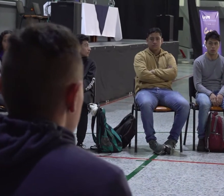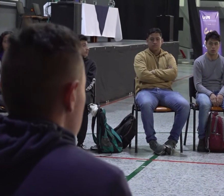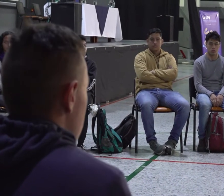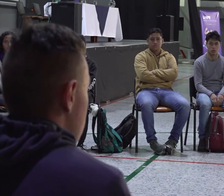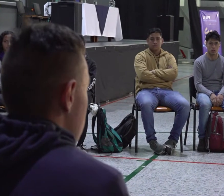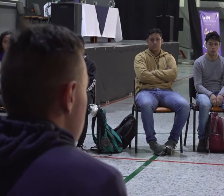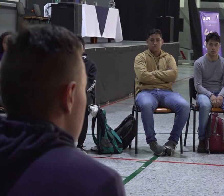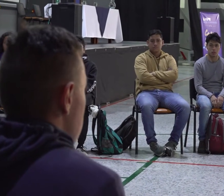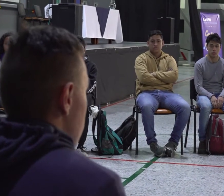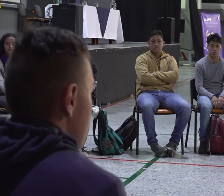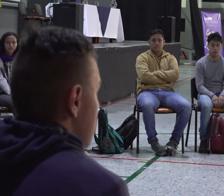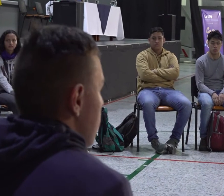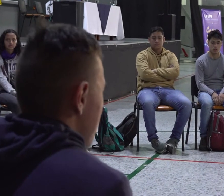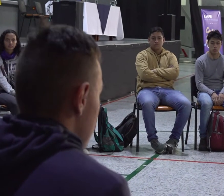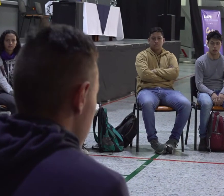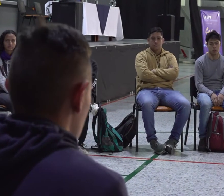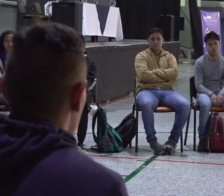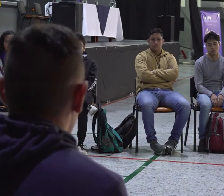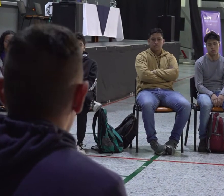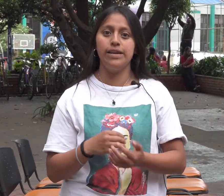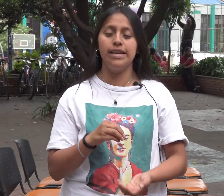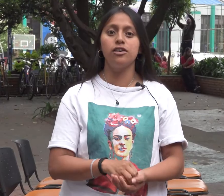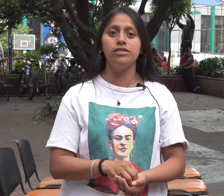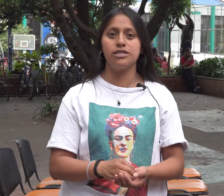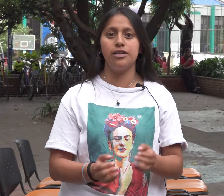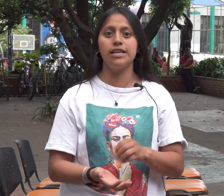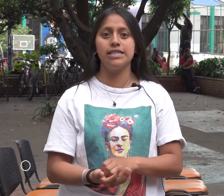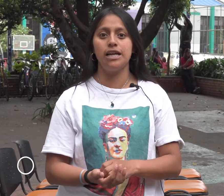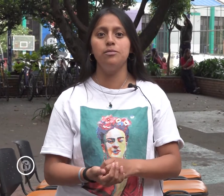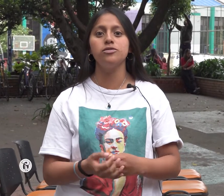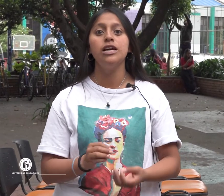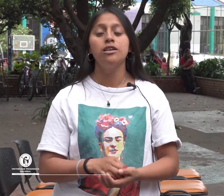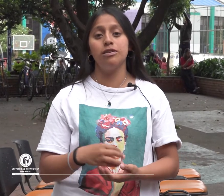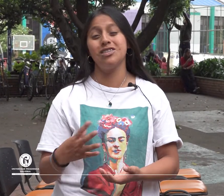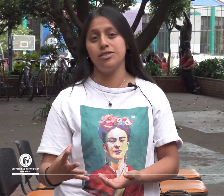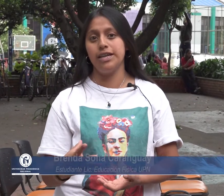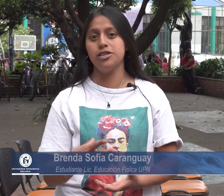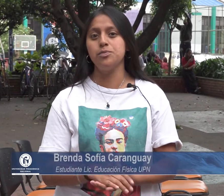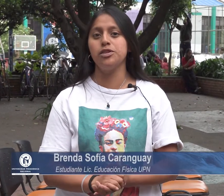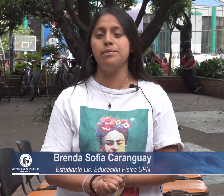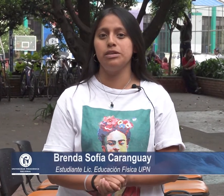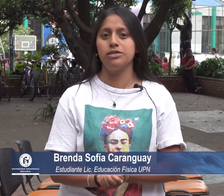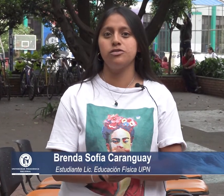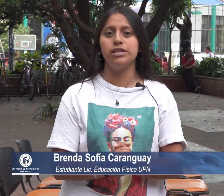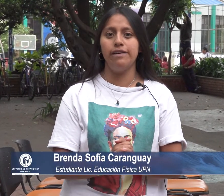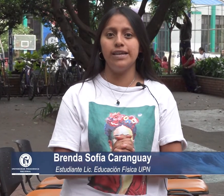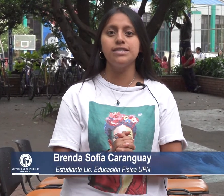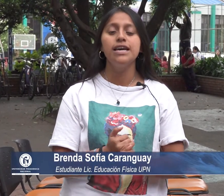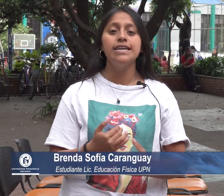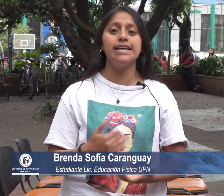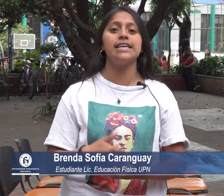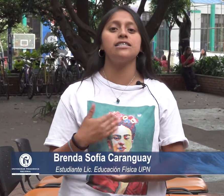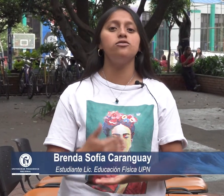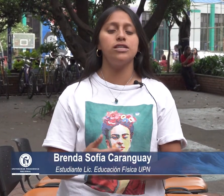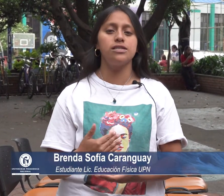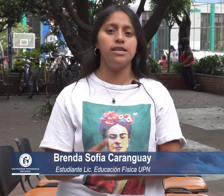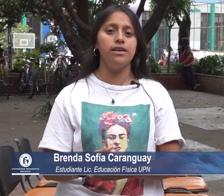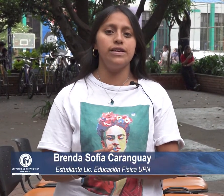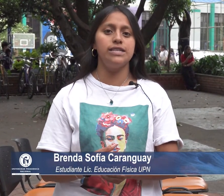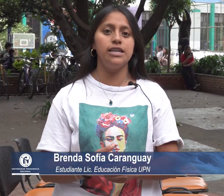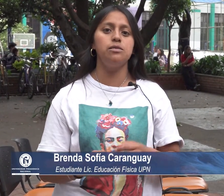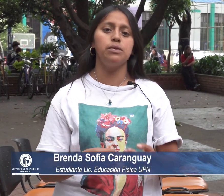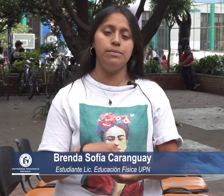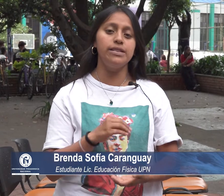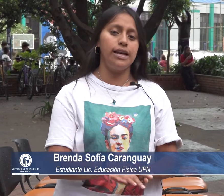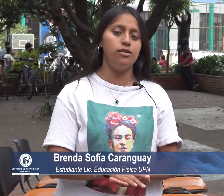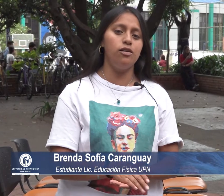ser más críticos como profesores, de saber en el contexto en el que estamos nuestros derechos, pero también nuestros deberes y esas luchas que se